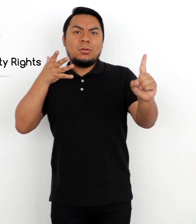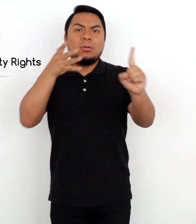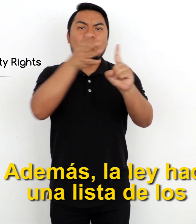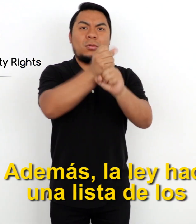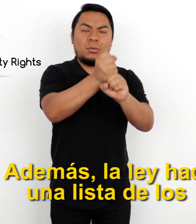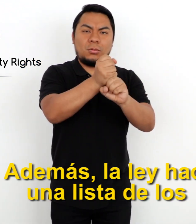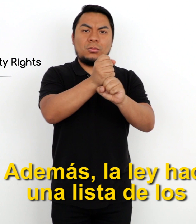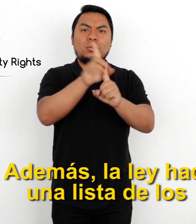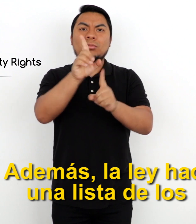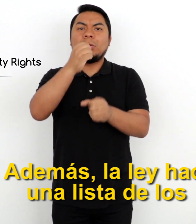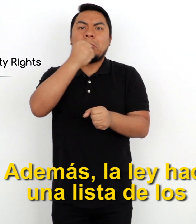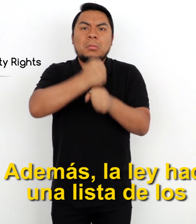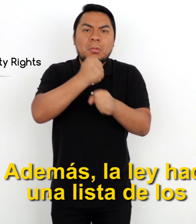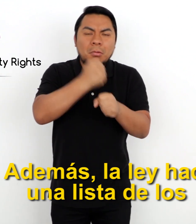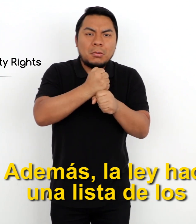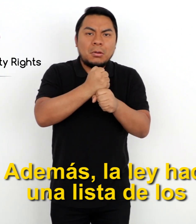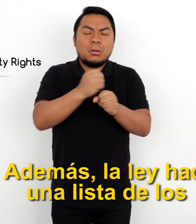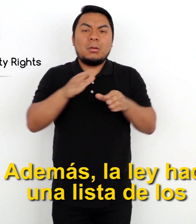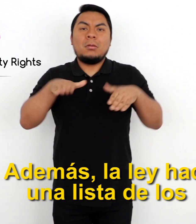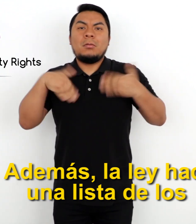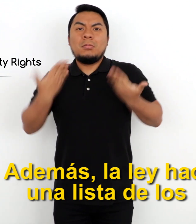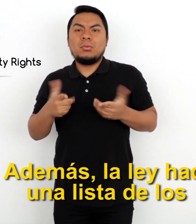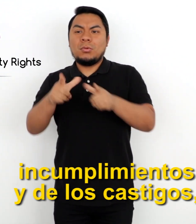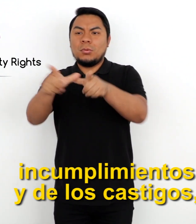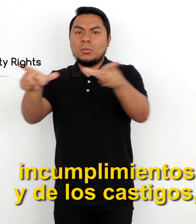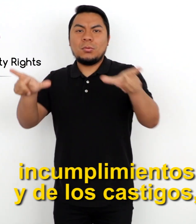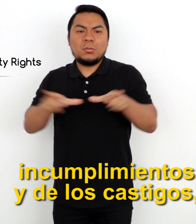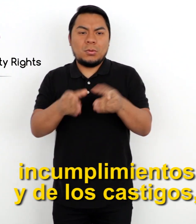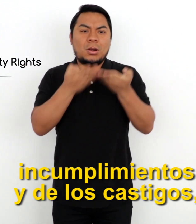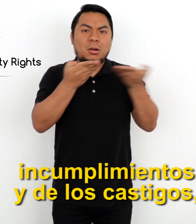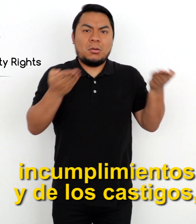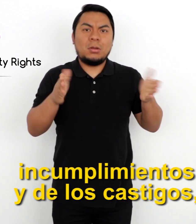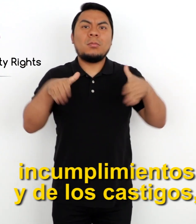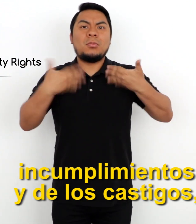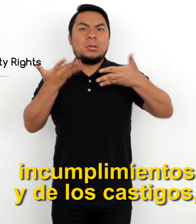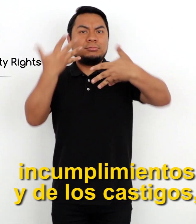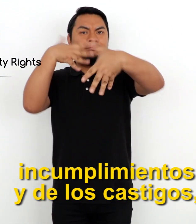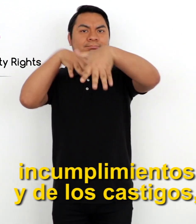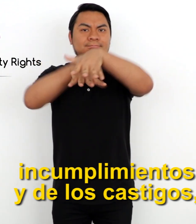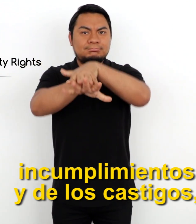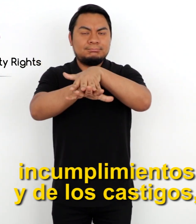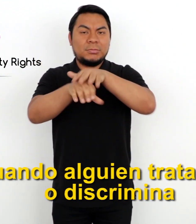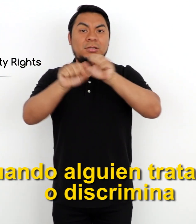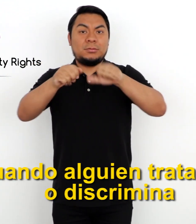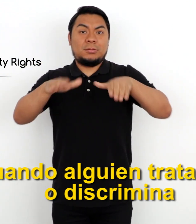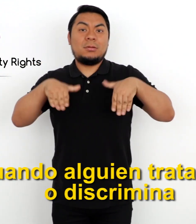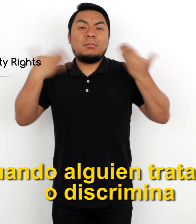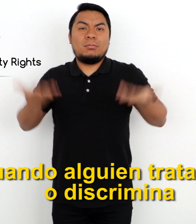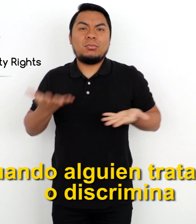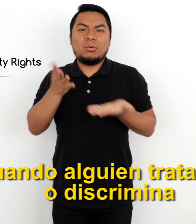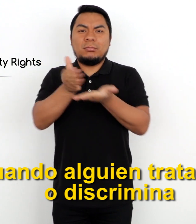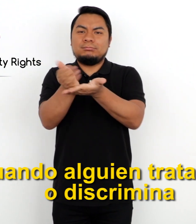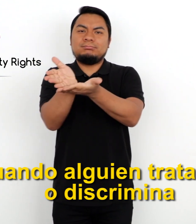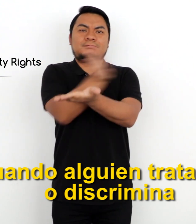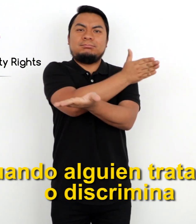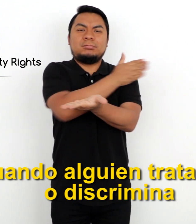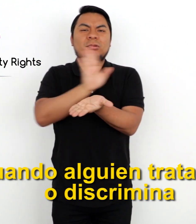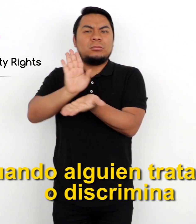Además, la ley hace una lista de los incumplimientos y de los castigos, cuando alguien trata mal o